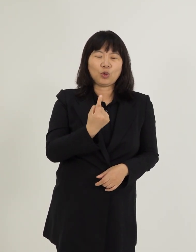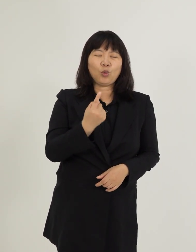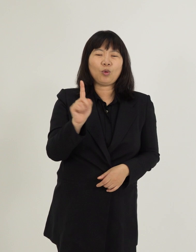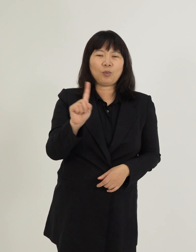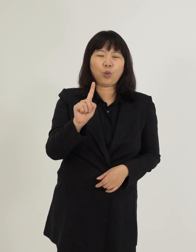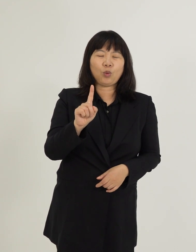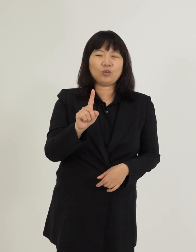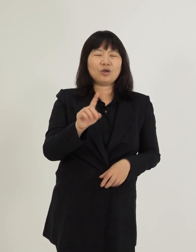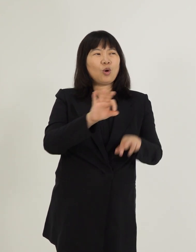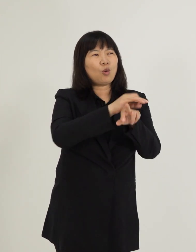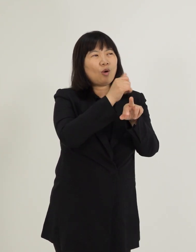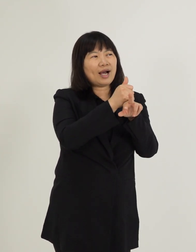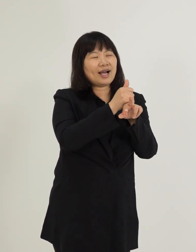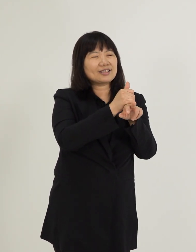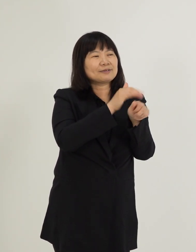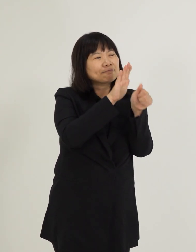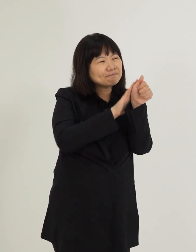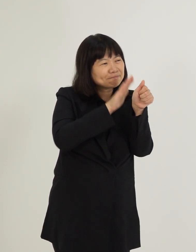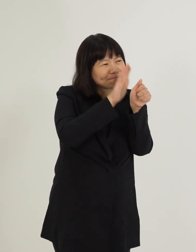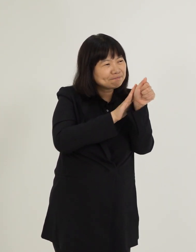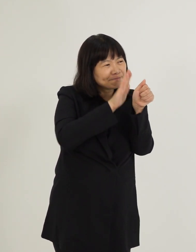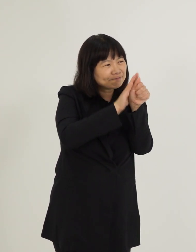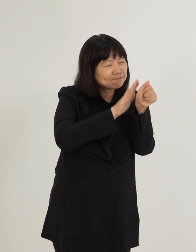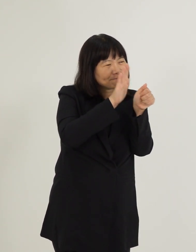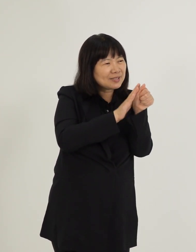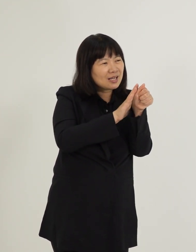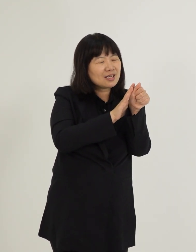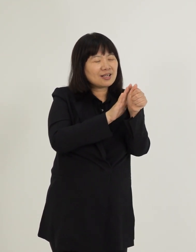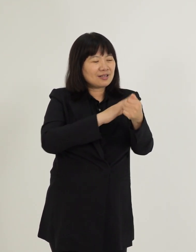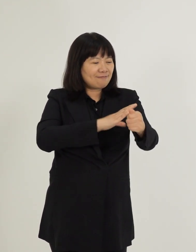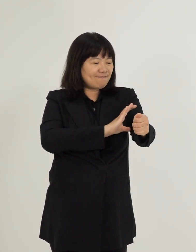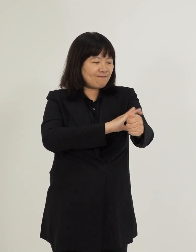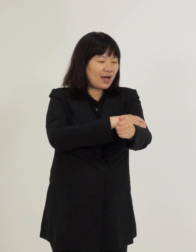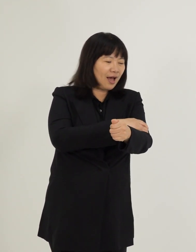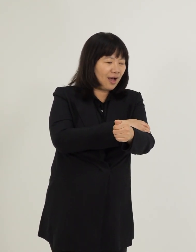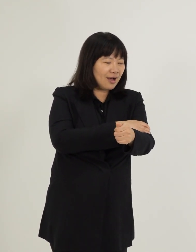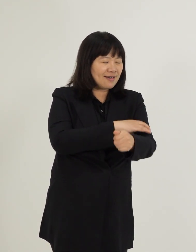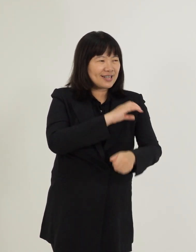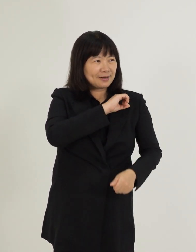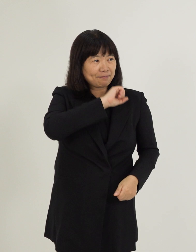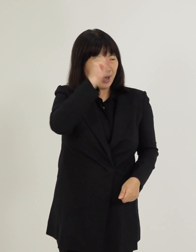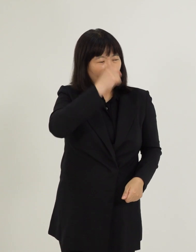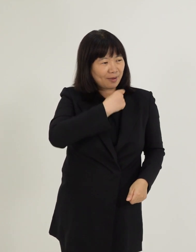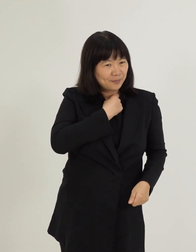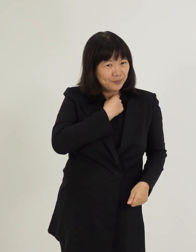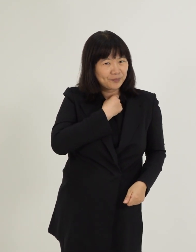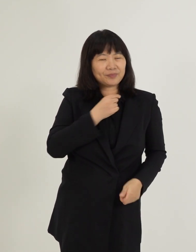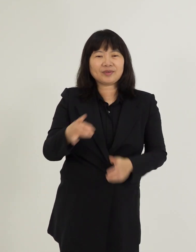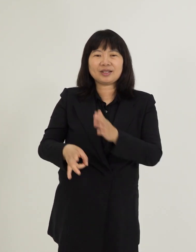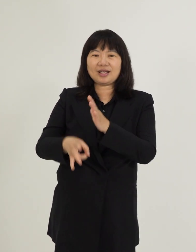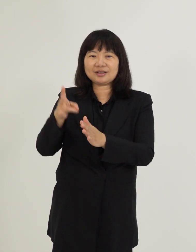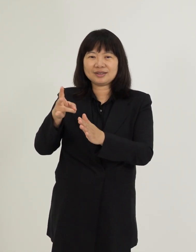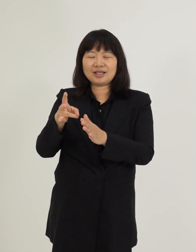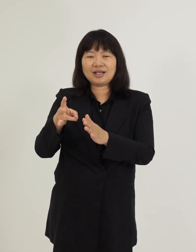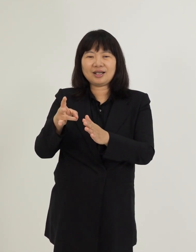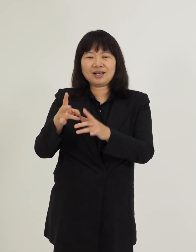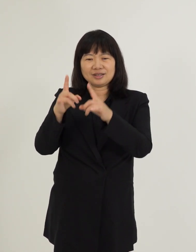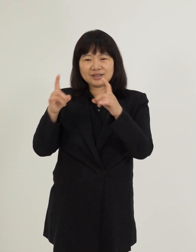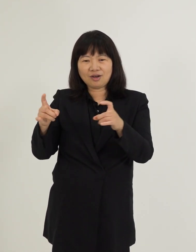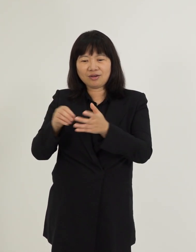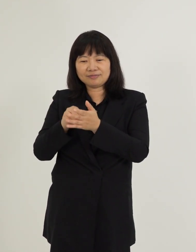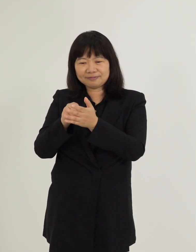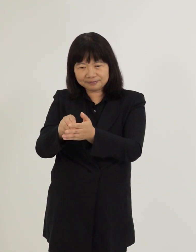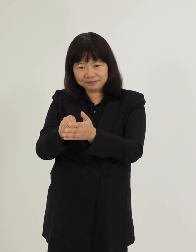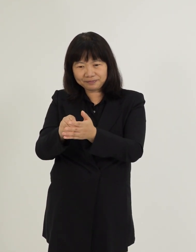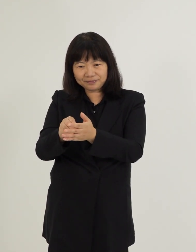따서 권력의 야망을 채우려고 예루살렘 성 입성을